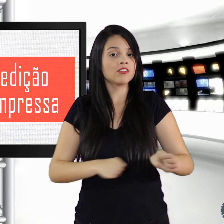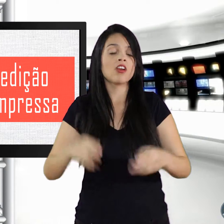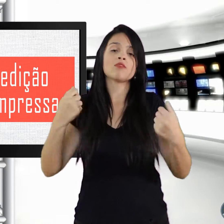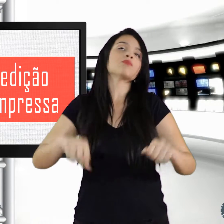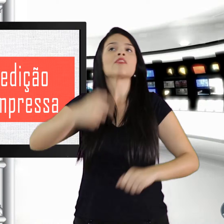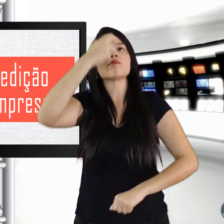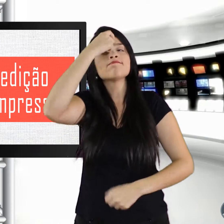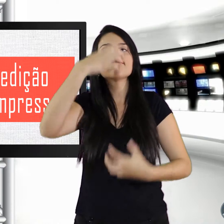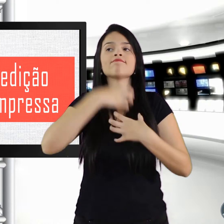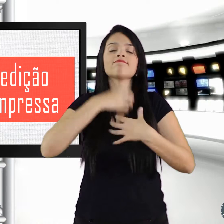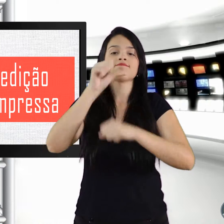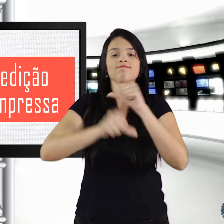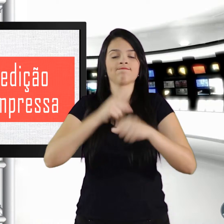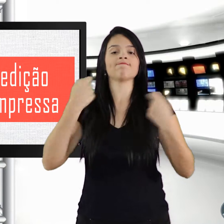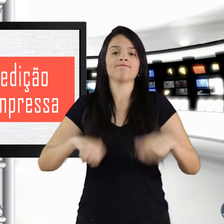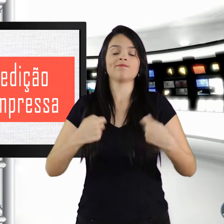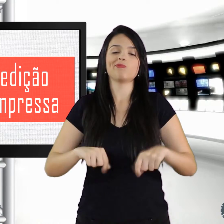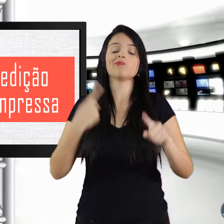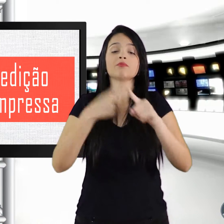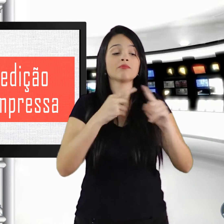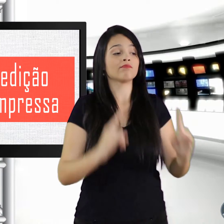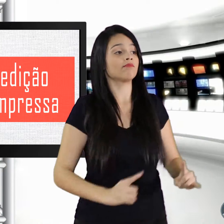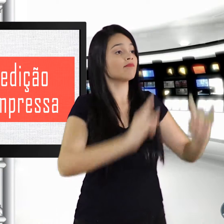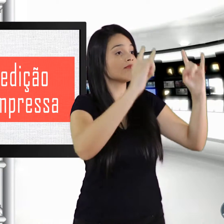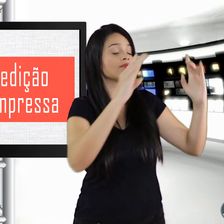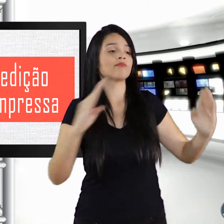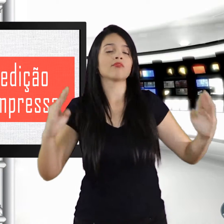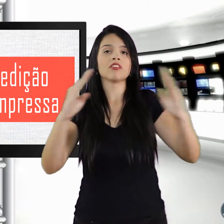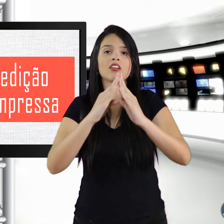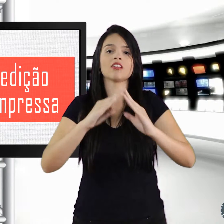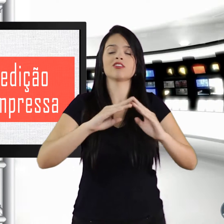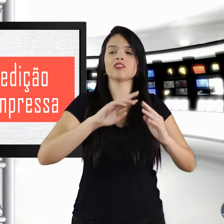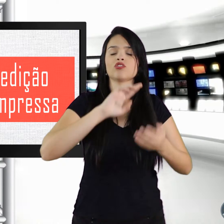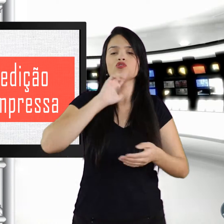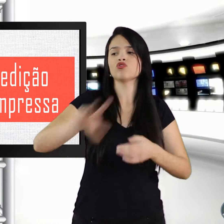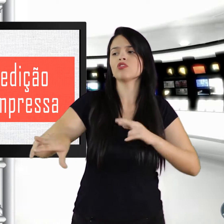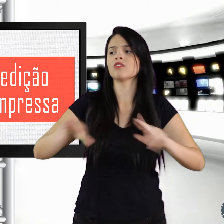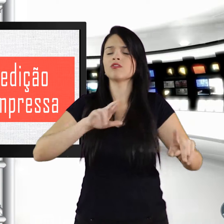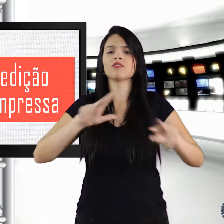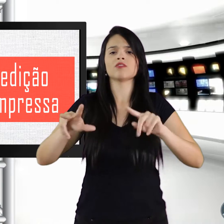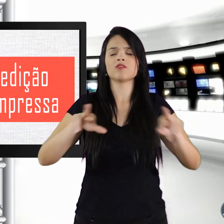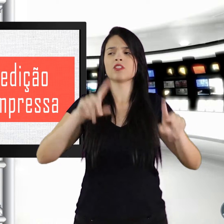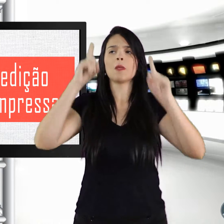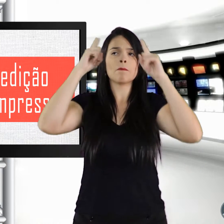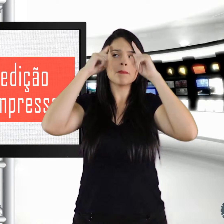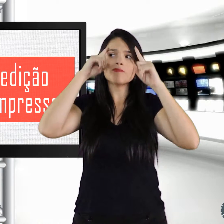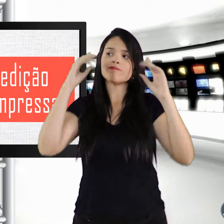de conceito, pois as edificações não devem ser diferenciadas apenas porque foram pensadas para todos. Isso